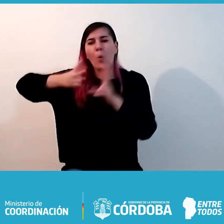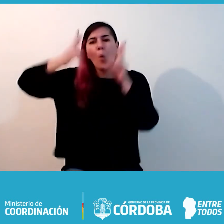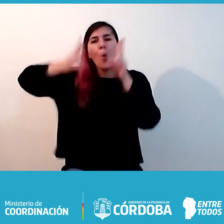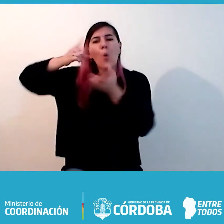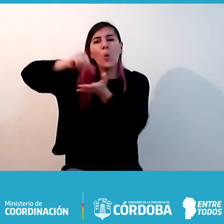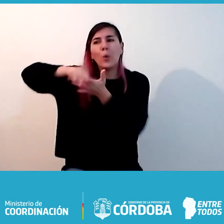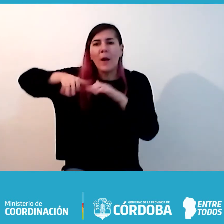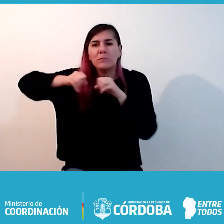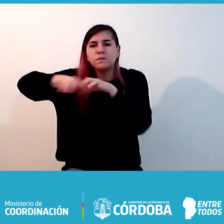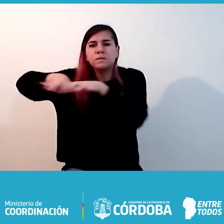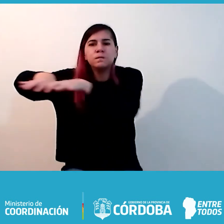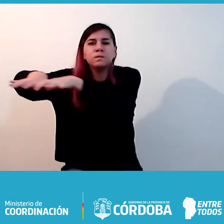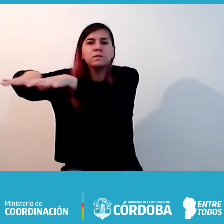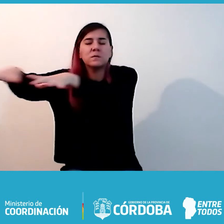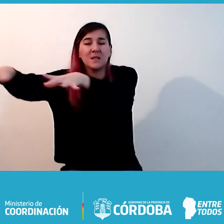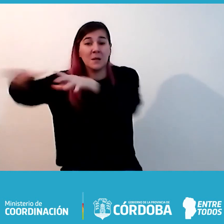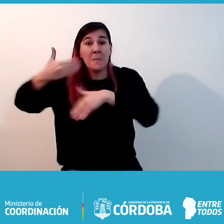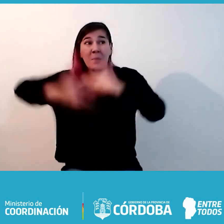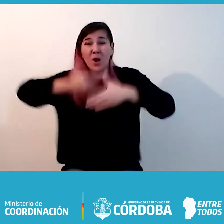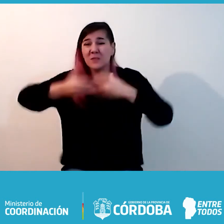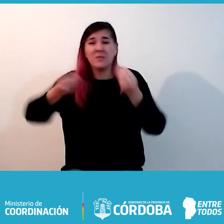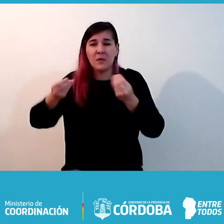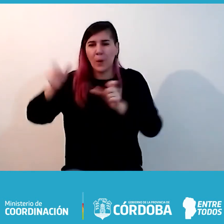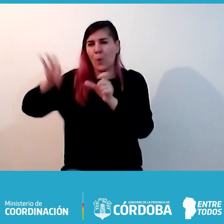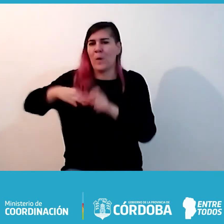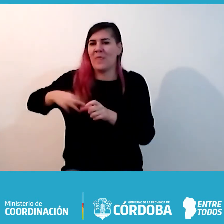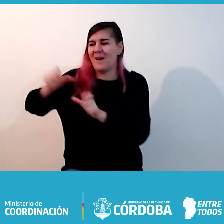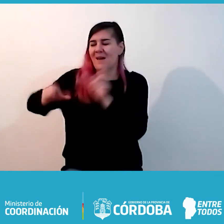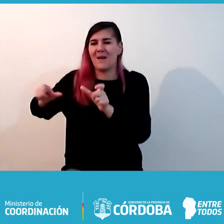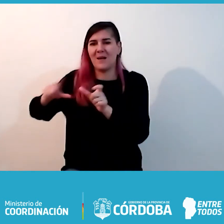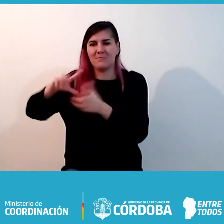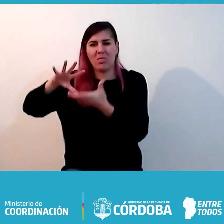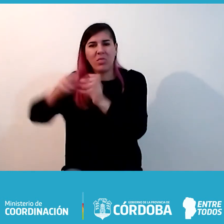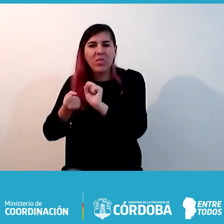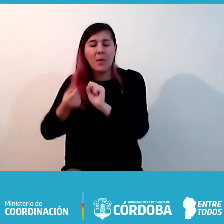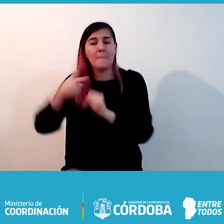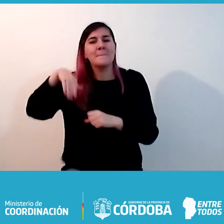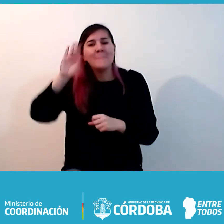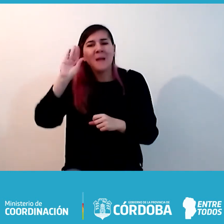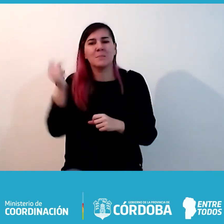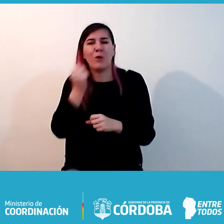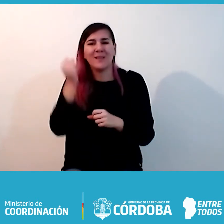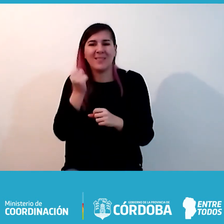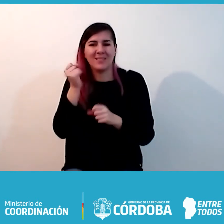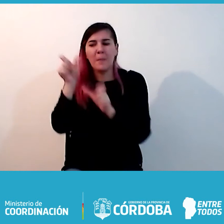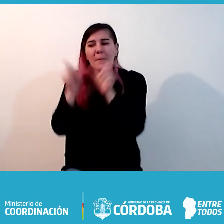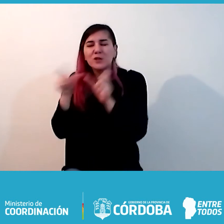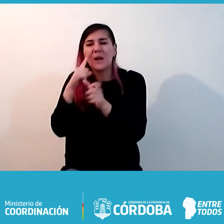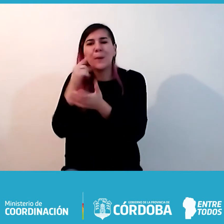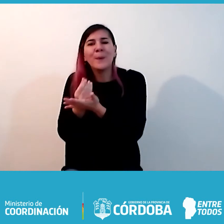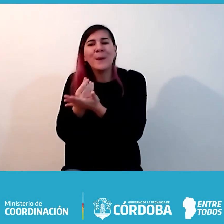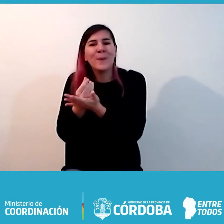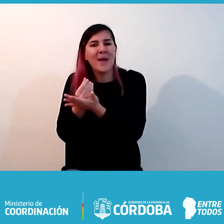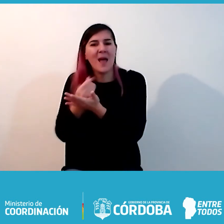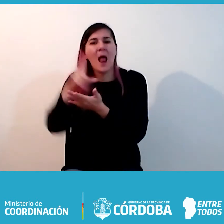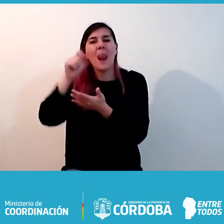del progreso, lo que se hace es deteriorar la calidad de vida de los habitantes, principalmente los que viven en los bordes y hacia el oeste, hacia la Pampa de